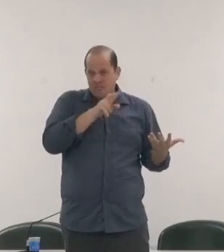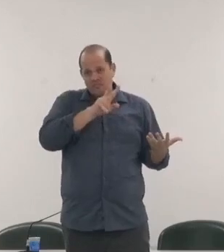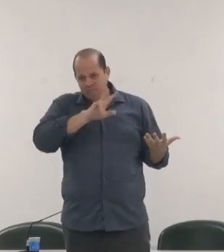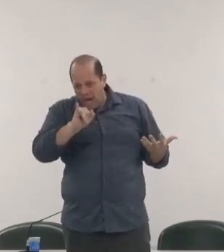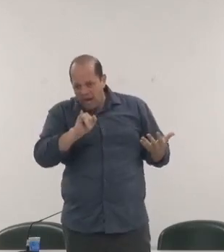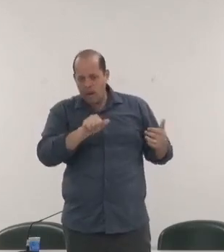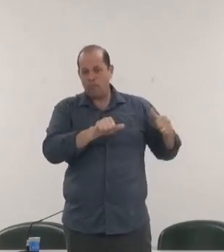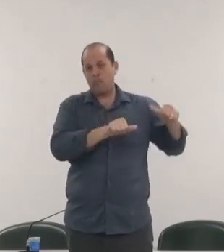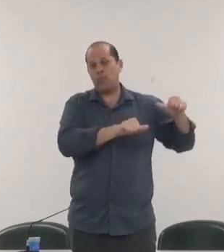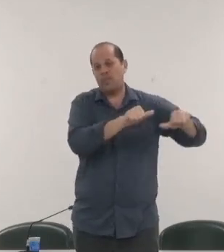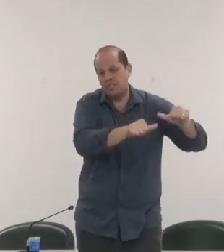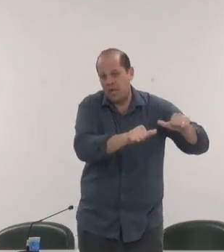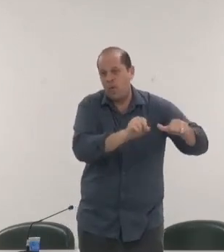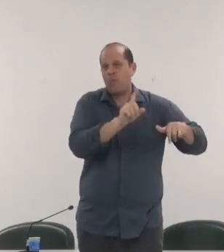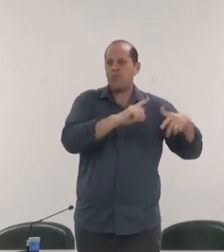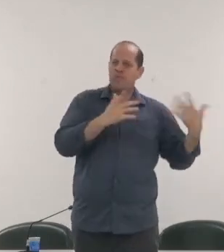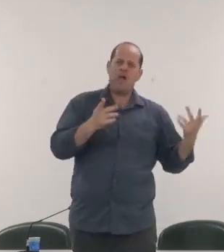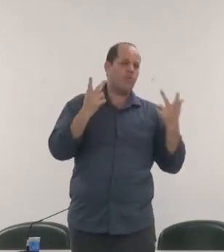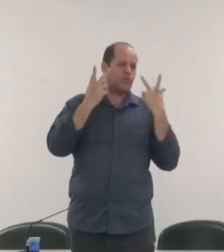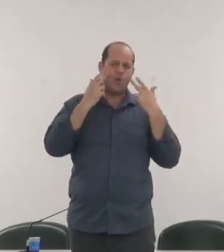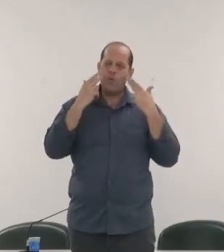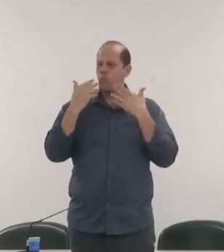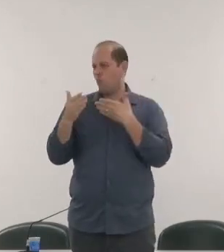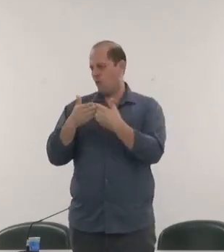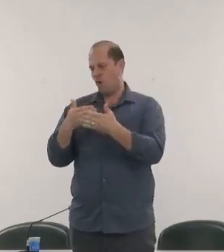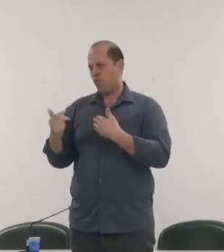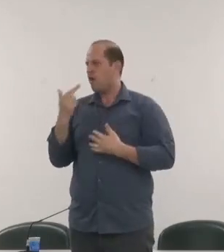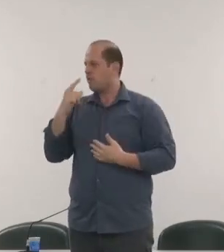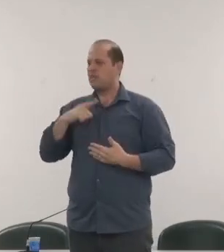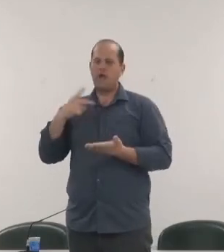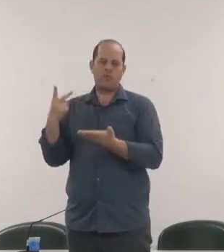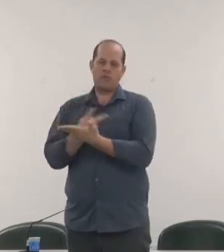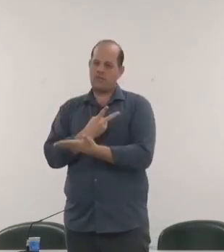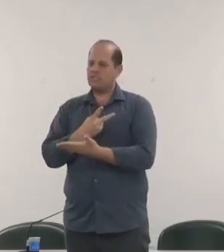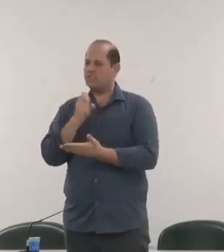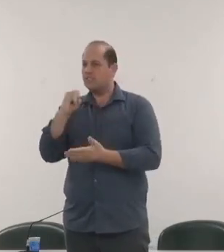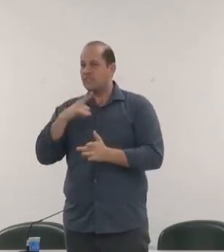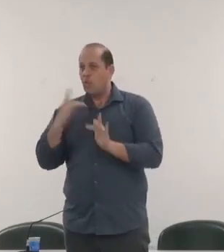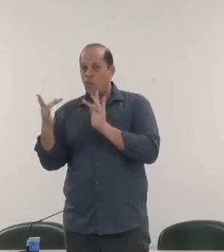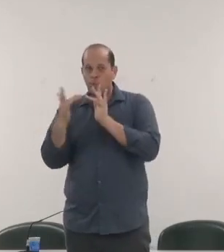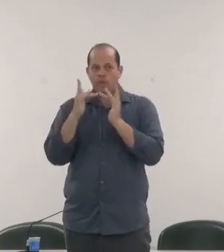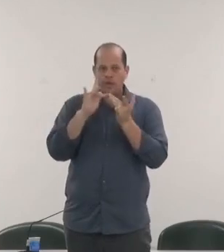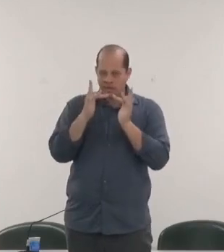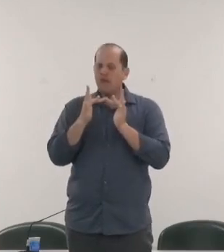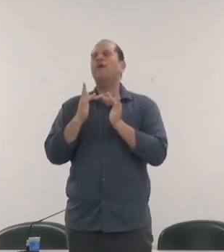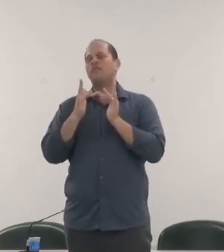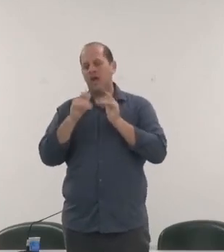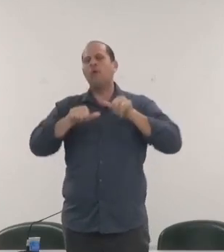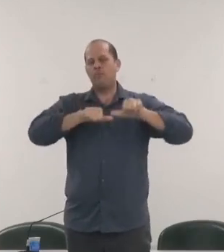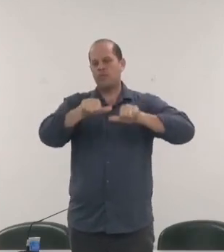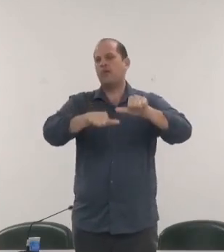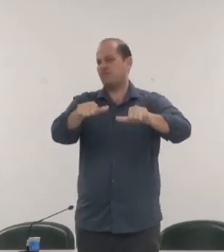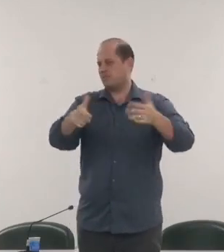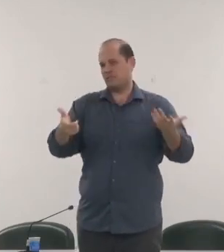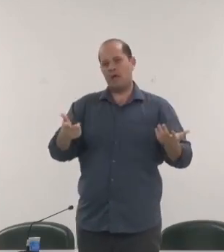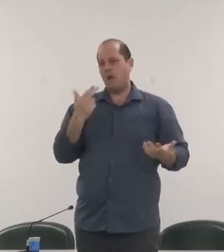surgisse. Ela vai continuar. É interessante a gente continuar acompanhando como essa língua se desenvolve, porque ela nos conta muito